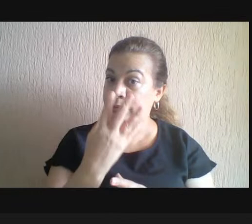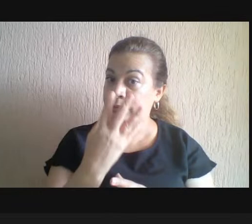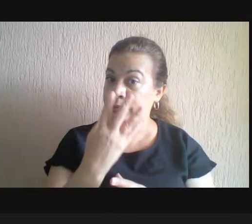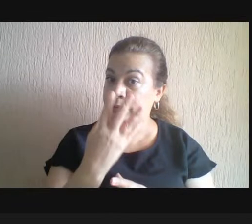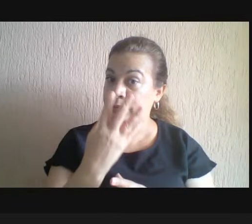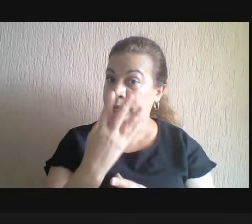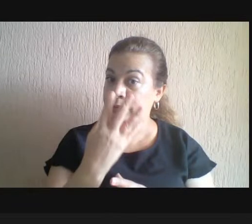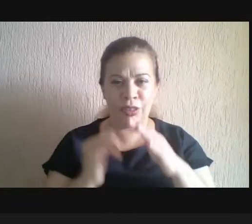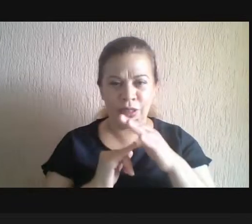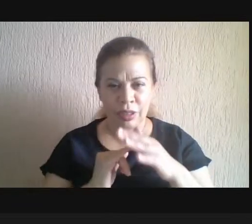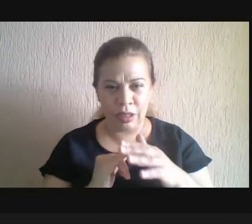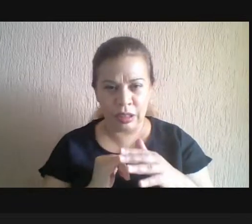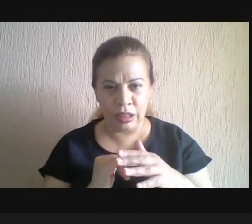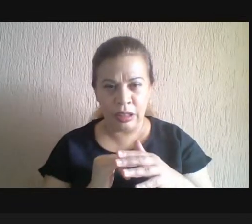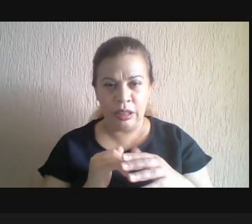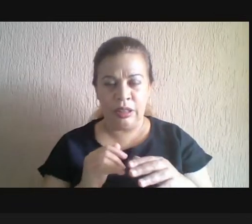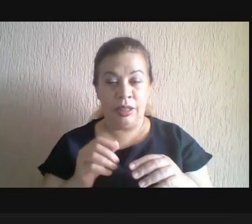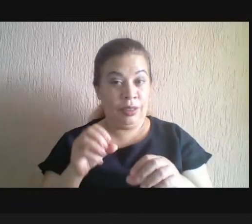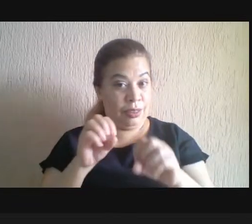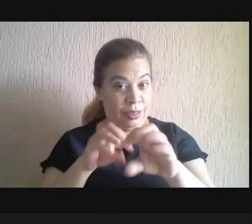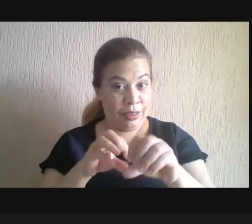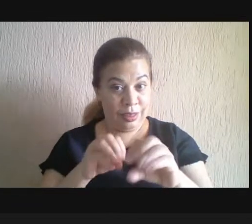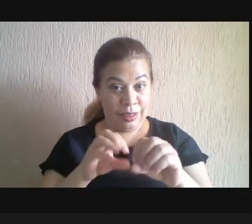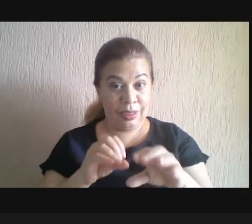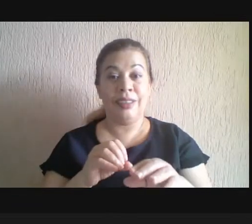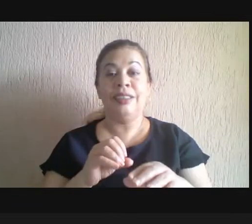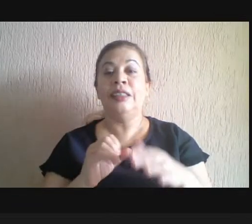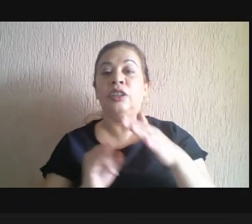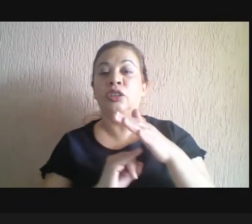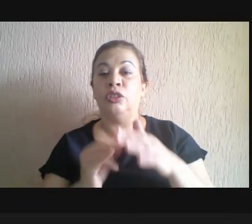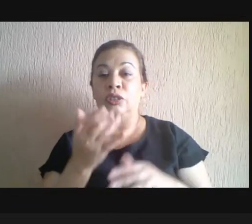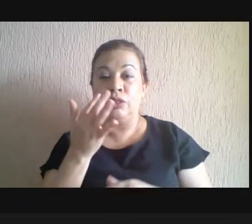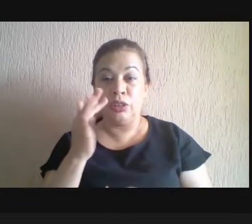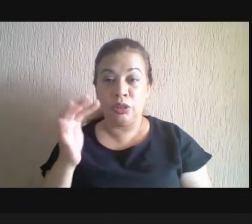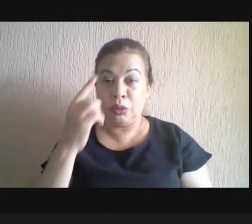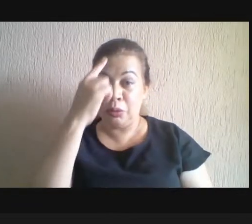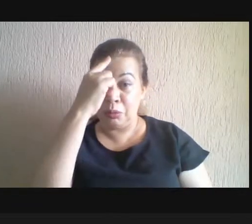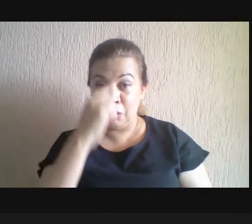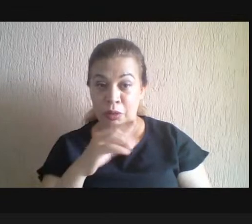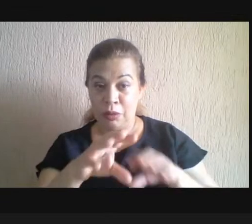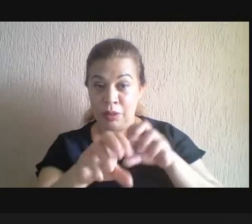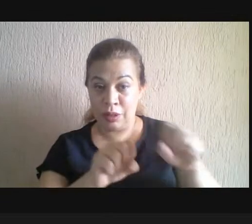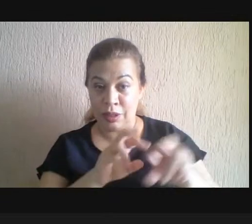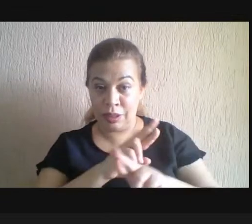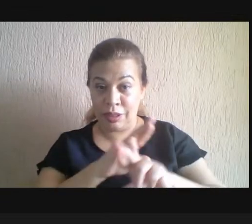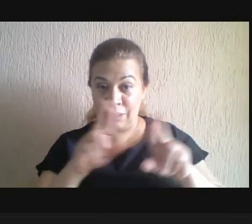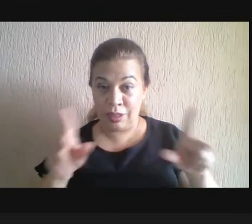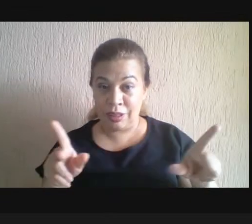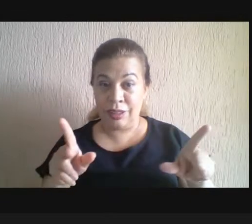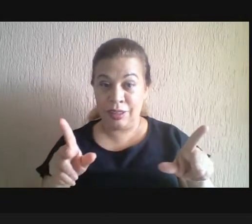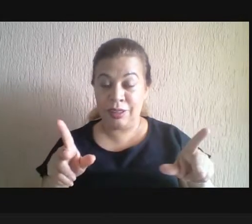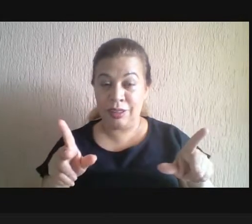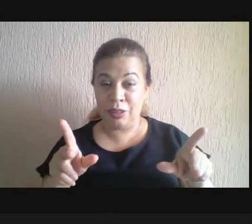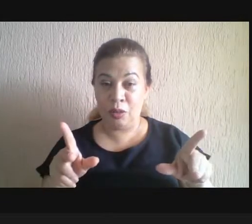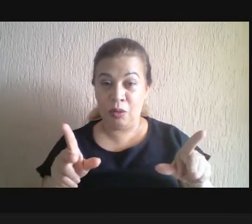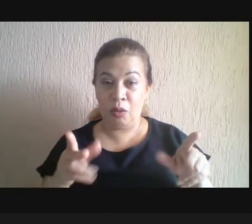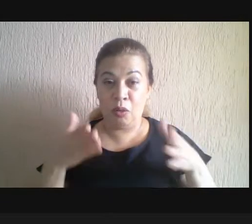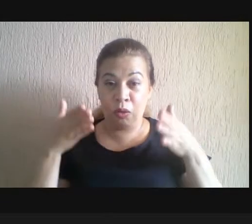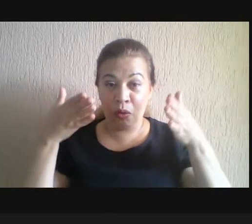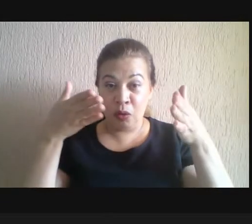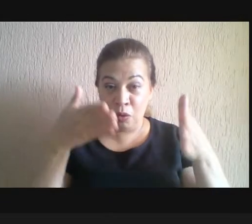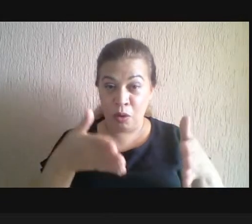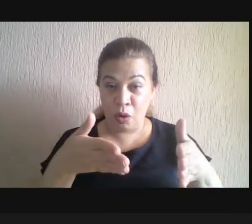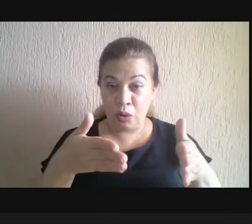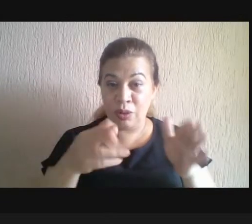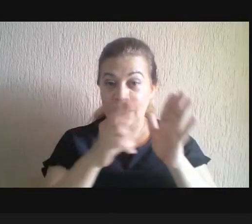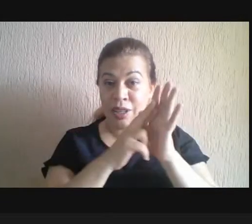terem um perfil de formação diferente, baseado nos princípios da politecnia da formação integral. Correto.